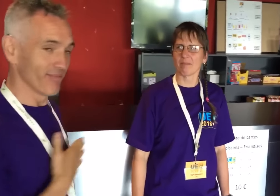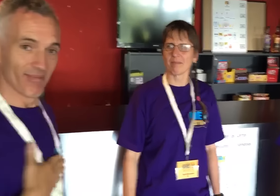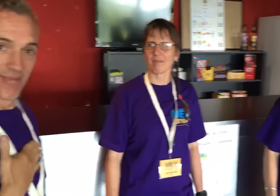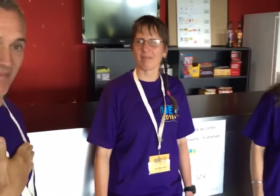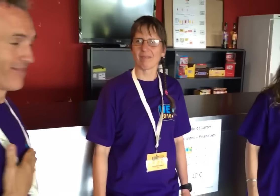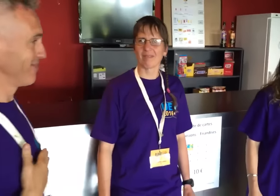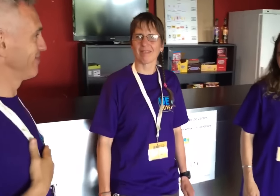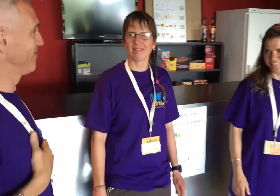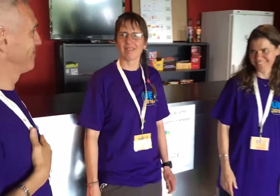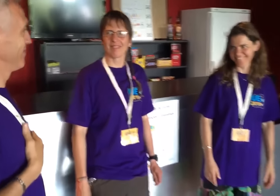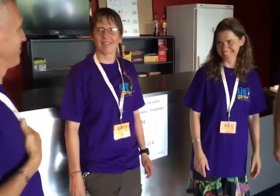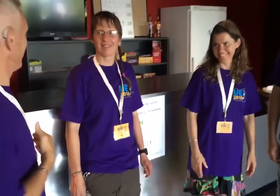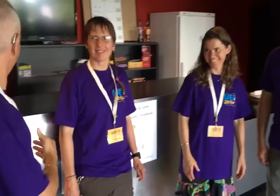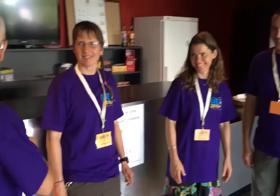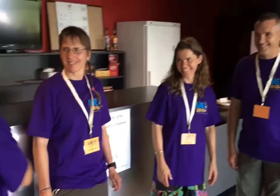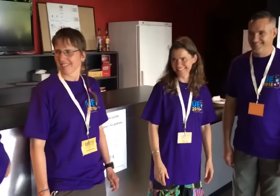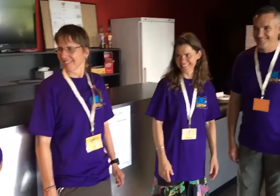équipe que je suis content de vous présenter.